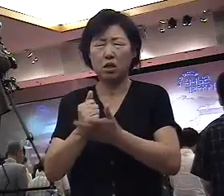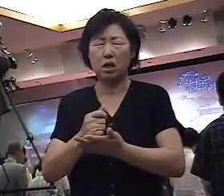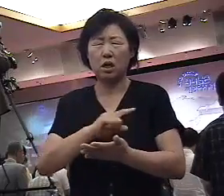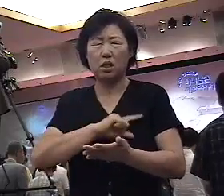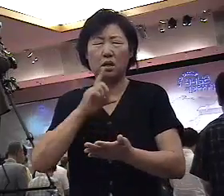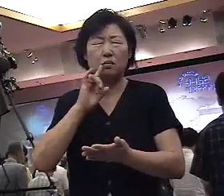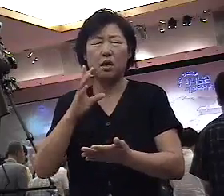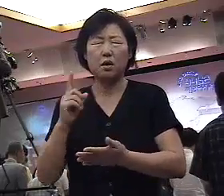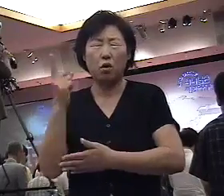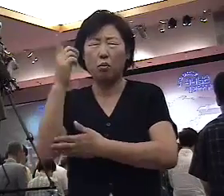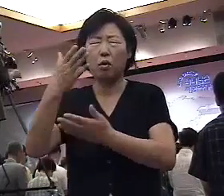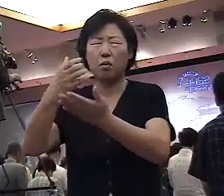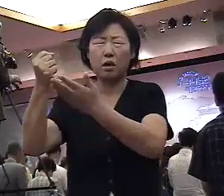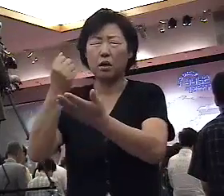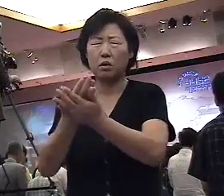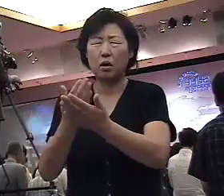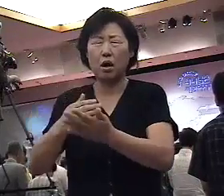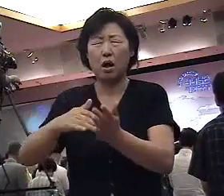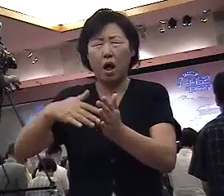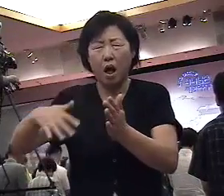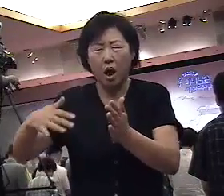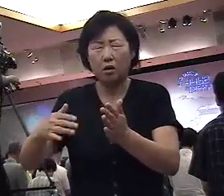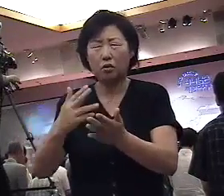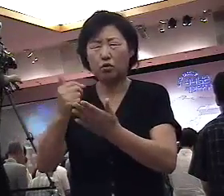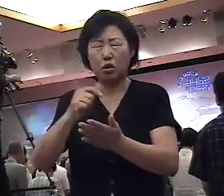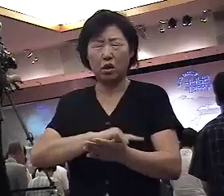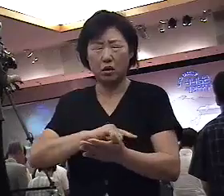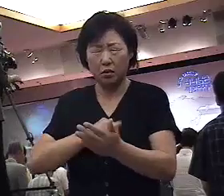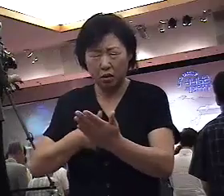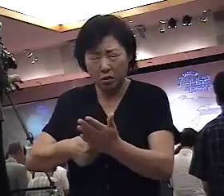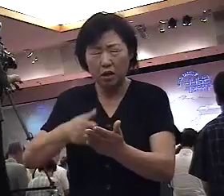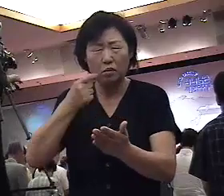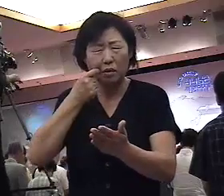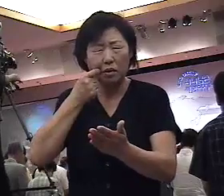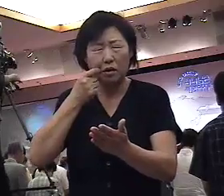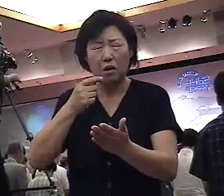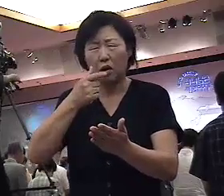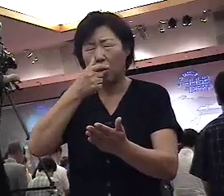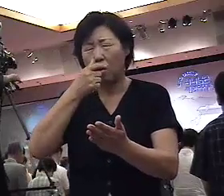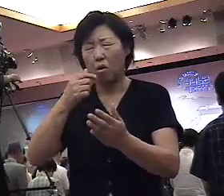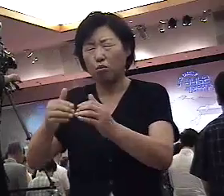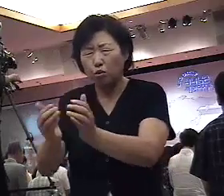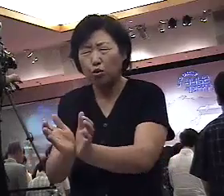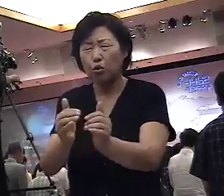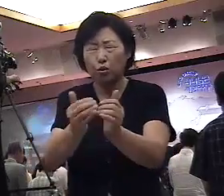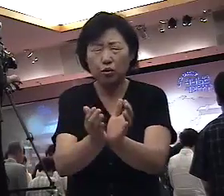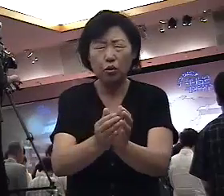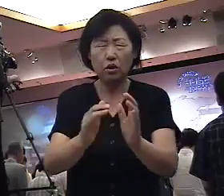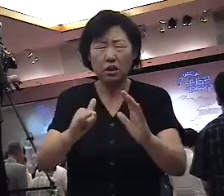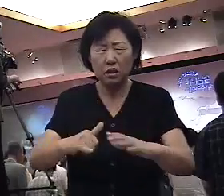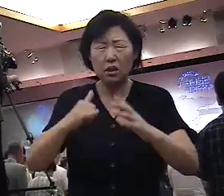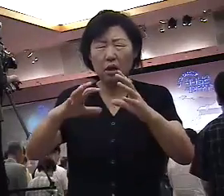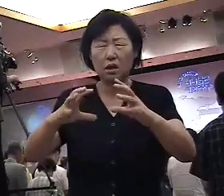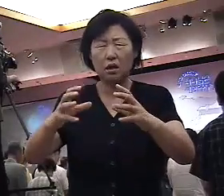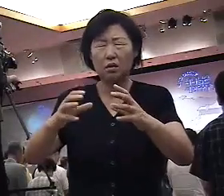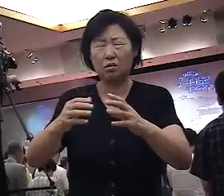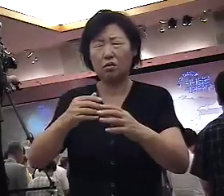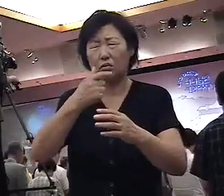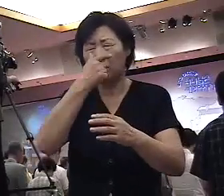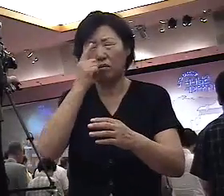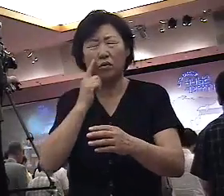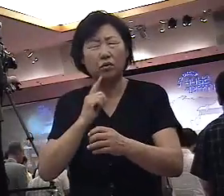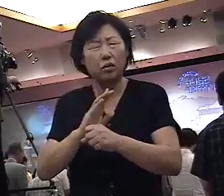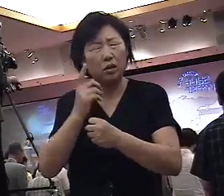하여 주시옵소서. 아직도 주님의 이름을 경배하지 못하고 있는 부족들, 세상들 불쌍히 여겨 주시옵시고